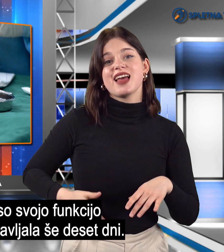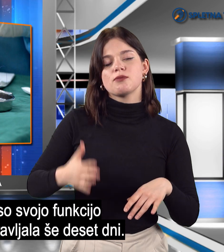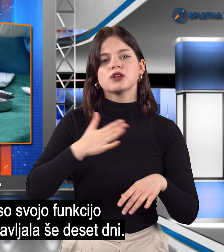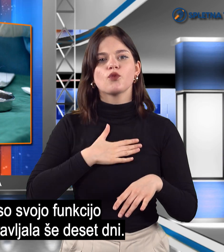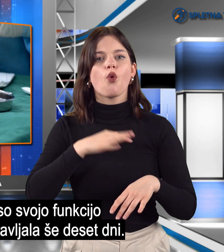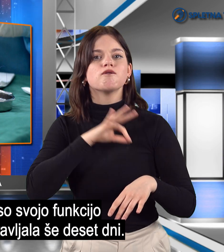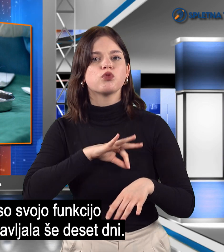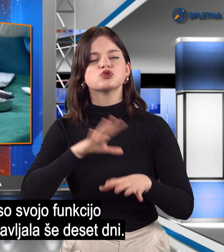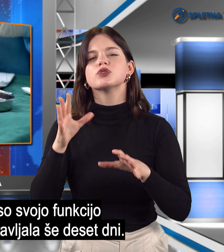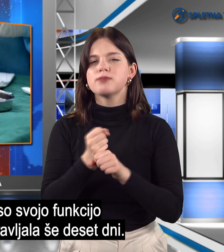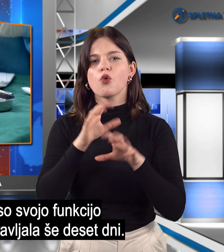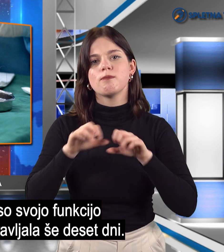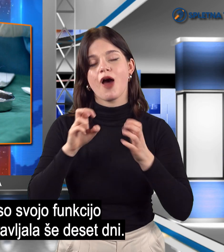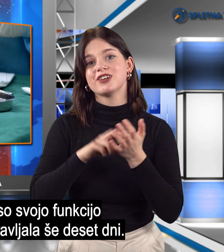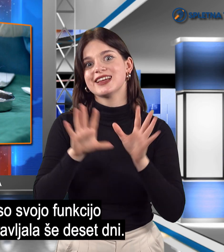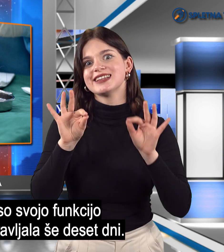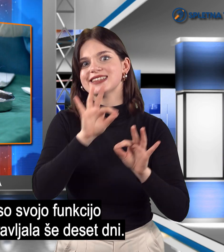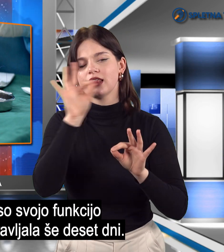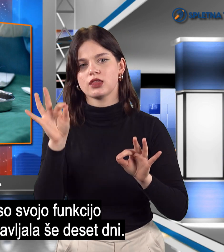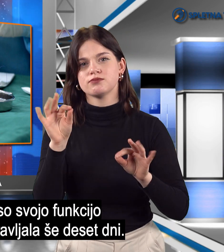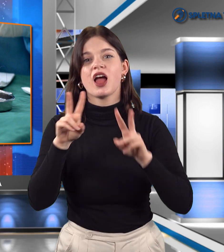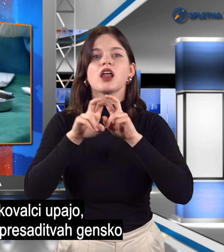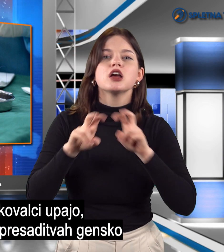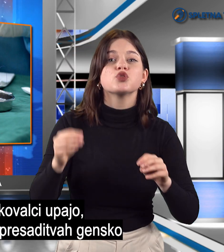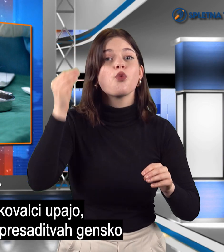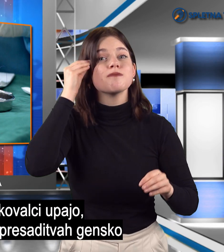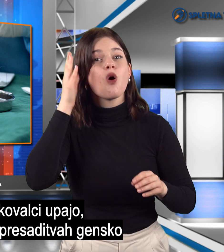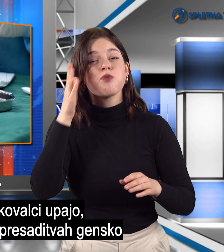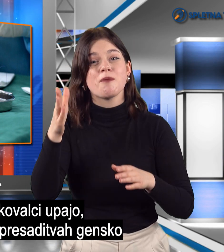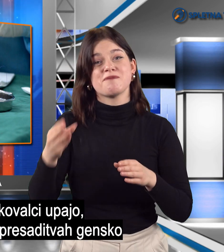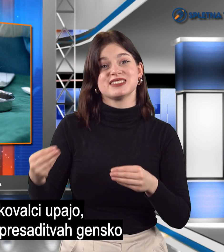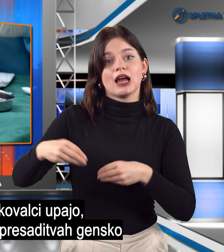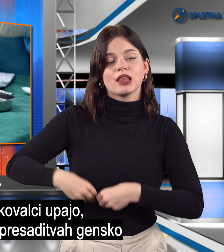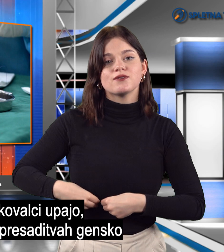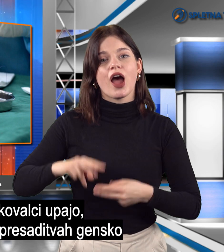jetra pa so svojo funkcijo uspešno opravljala še 10 dni.